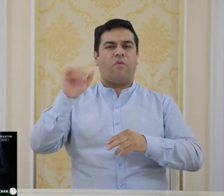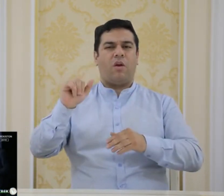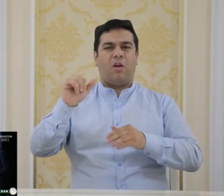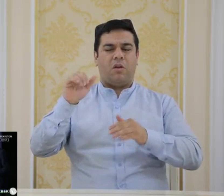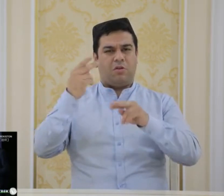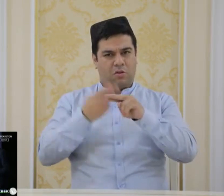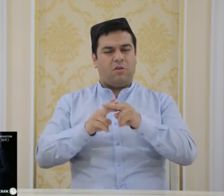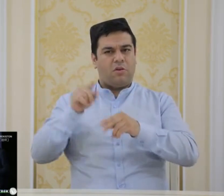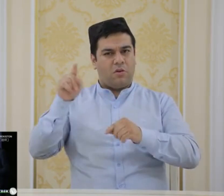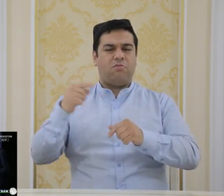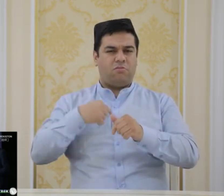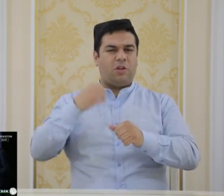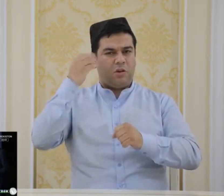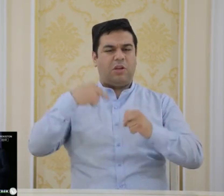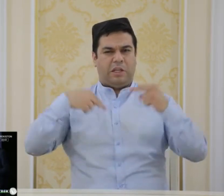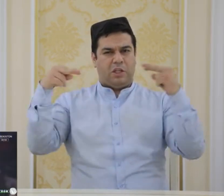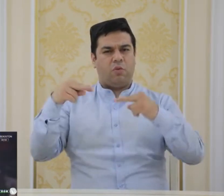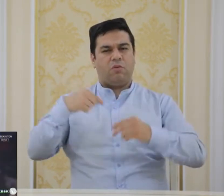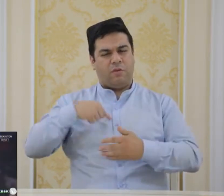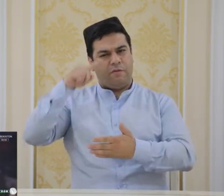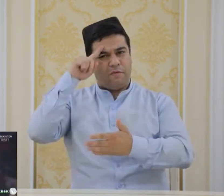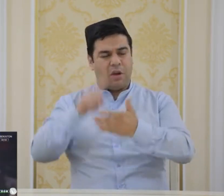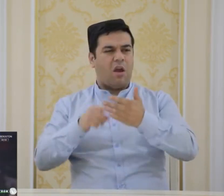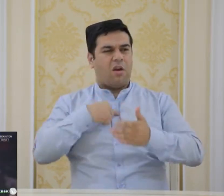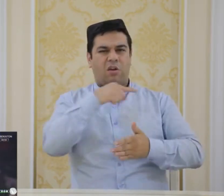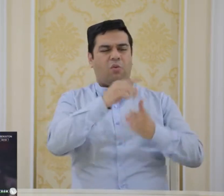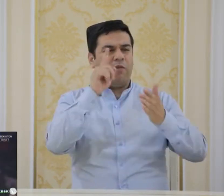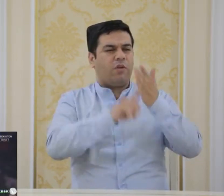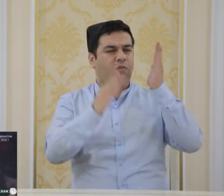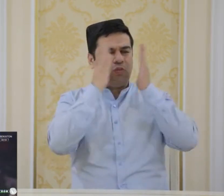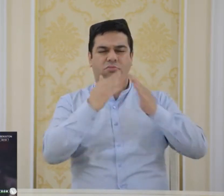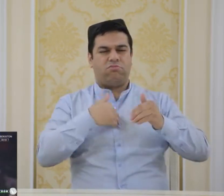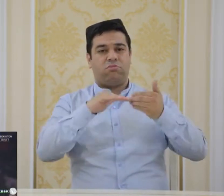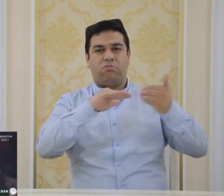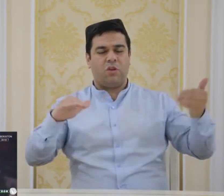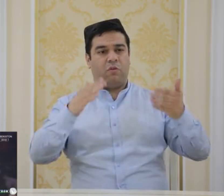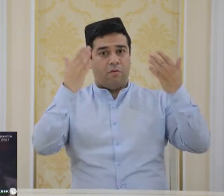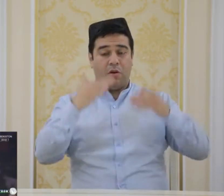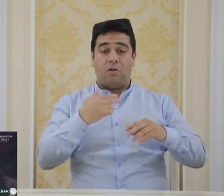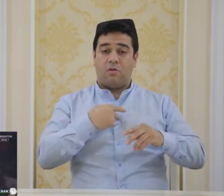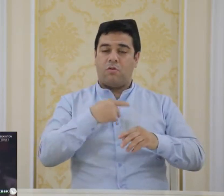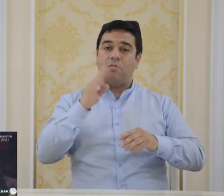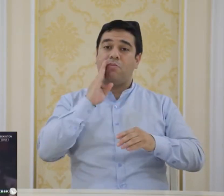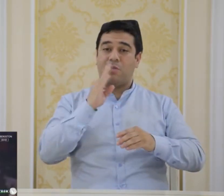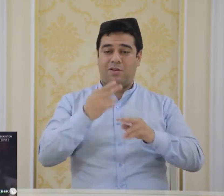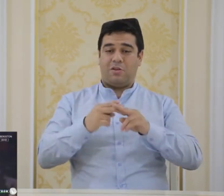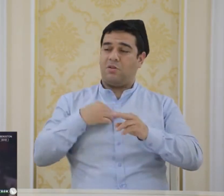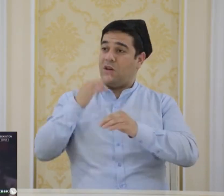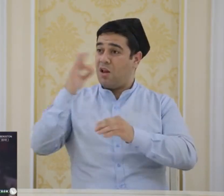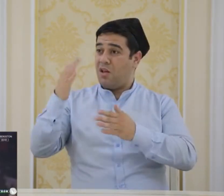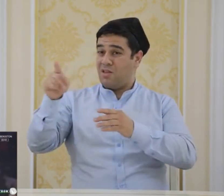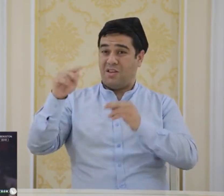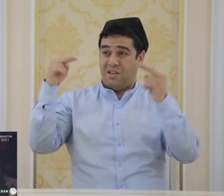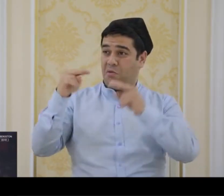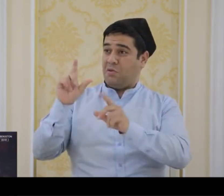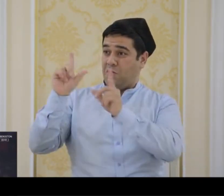nomi ekan. Men shu Yahova nimasiga sig'inaman. Men shart qo'ydim unga. Unga agar shunga